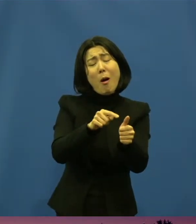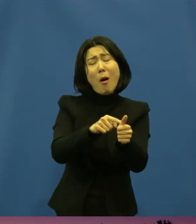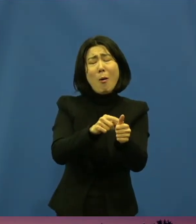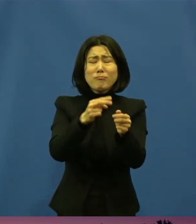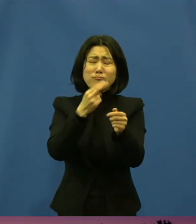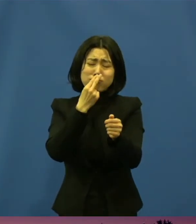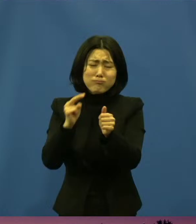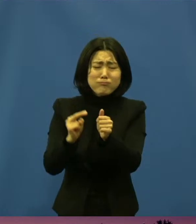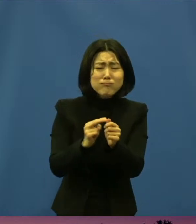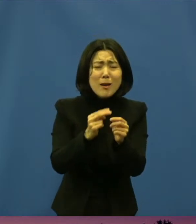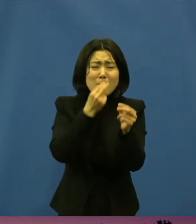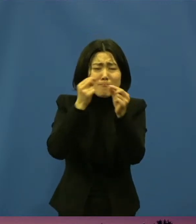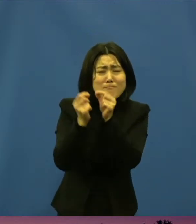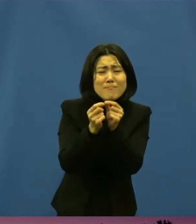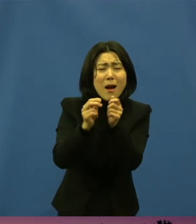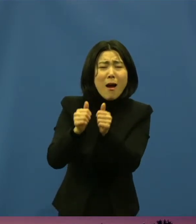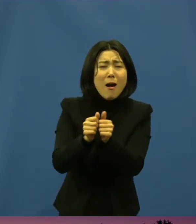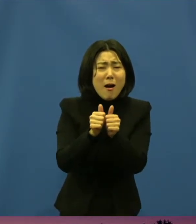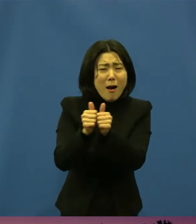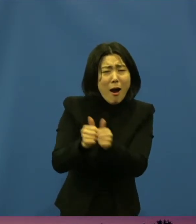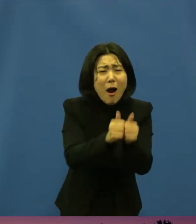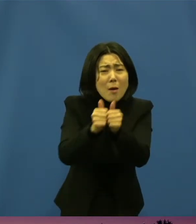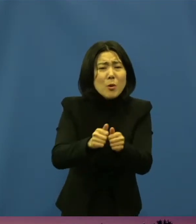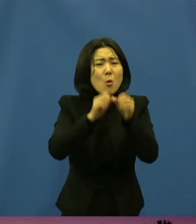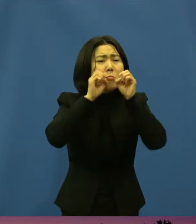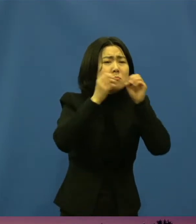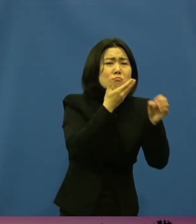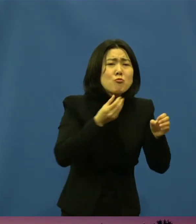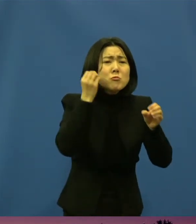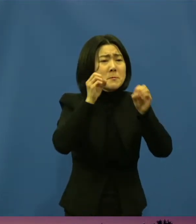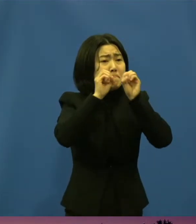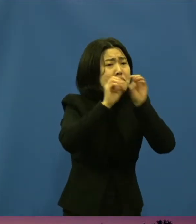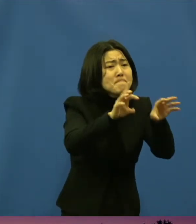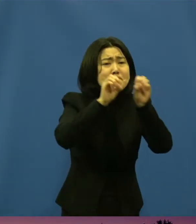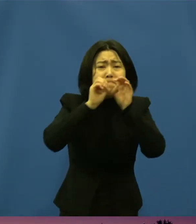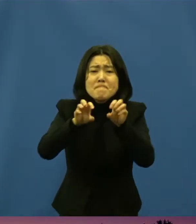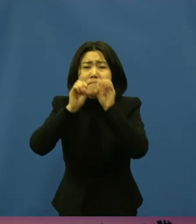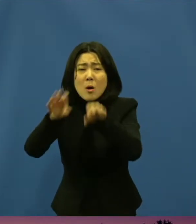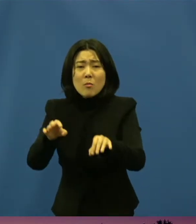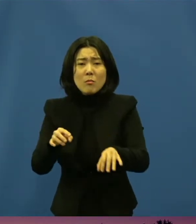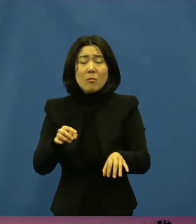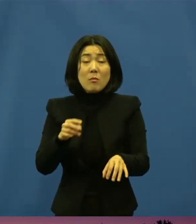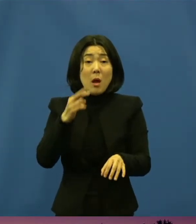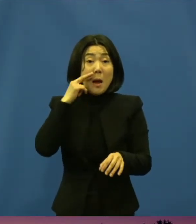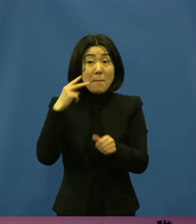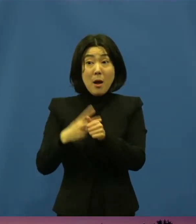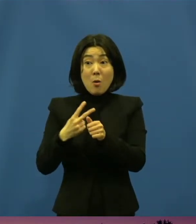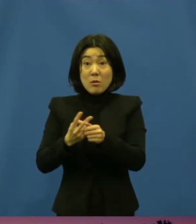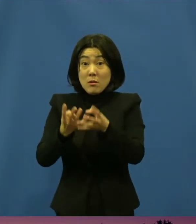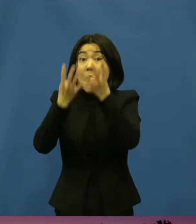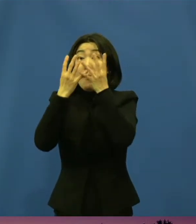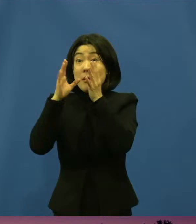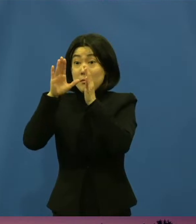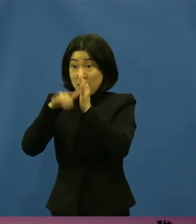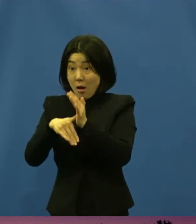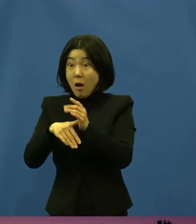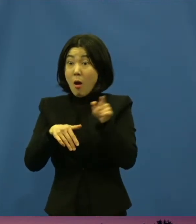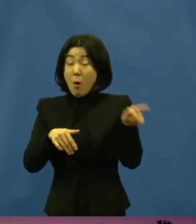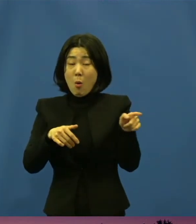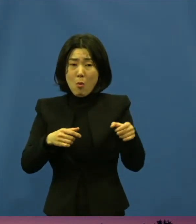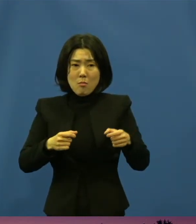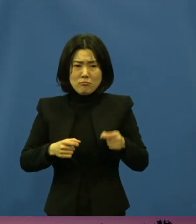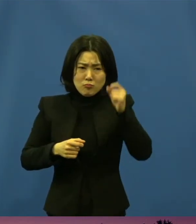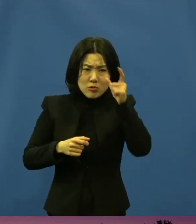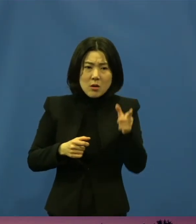로마 전역을 다니고 복음을 전하고, 또 특별히 바울이 감옥에 갇혔을 때 개인적으로 위험을 무릅쓰고